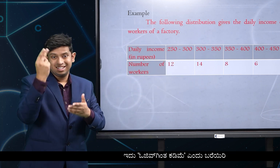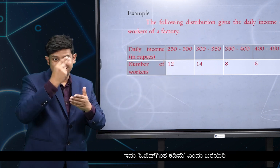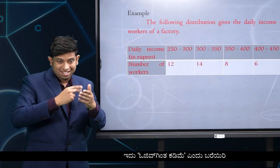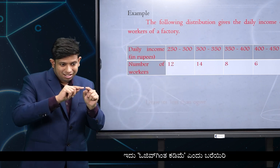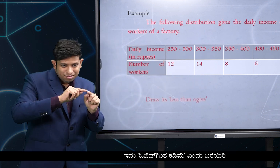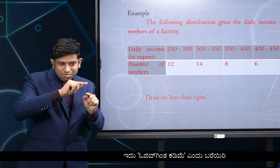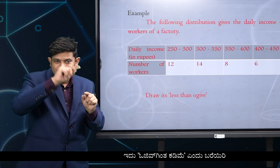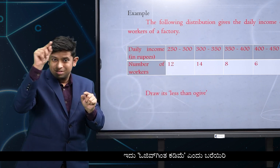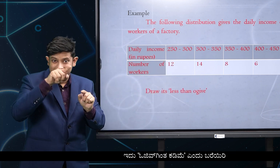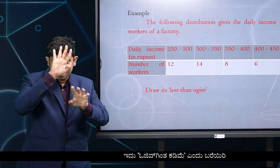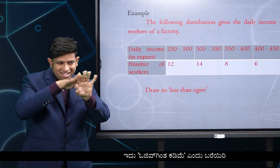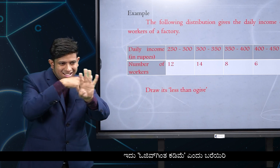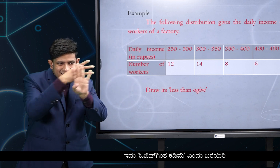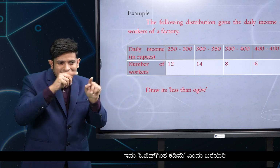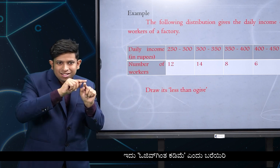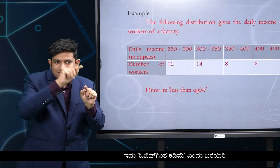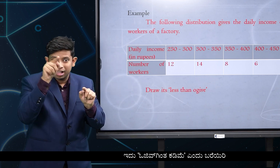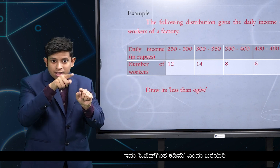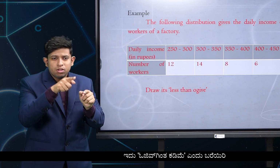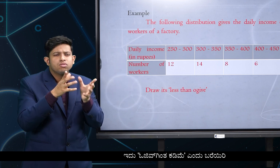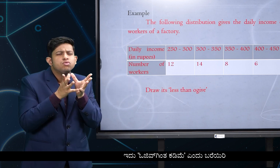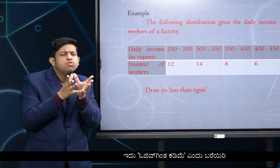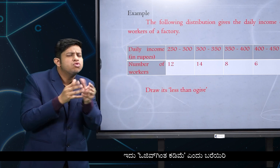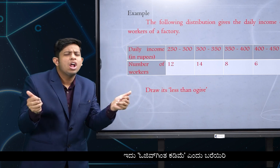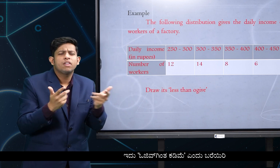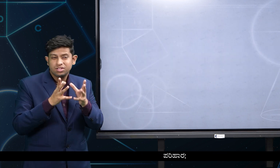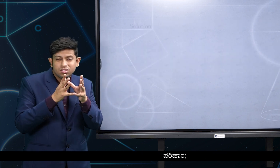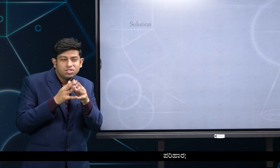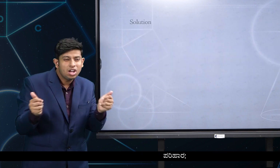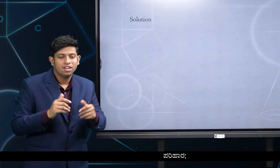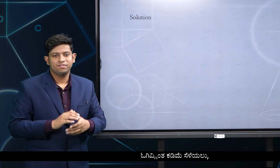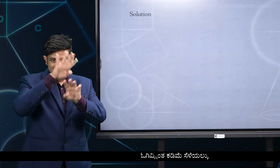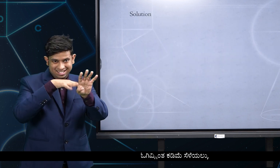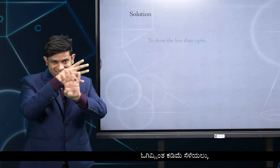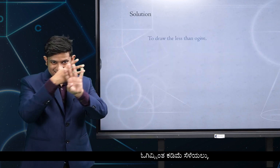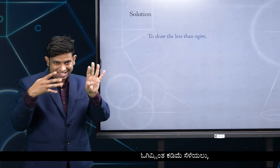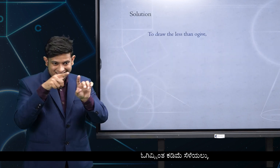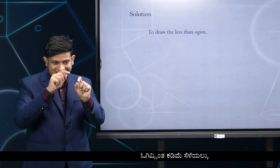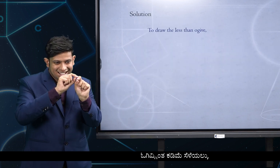ಇದು ಓಜಿವ್ಗಿಂತ ಕಡಿಮೆ ಎಂದು ಬರೆಯಿರಿ. ಪರಿಹಾರ: ಒಗ್ಯುವಿಗಿಂತ ಕಡಿಮೆ